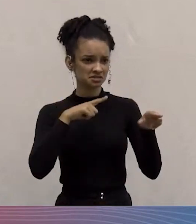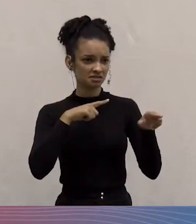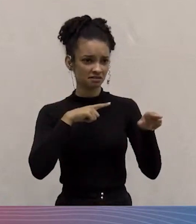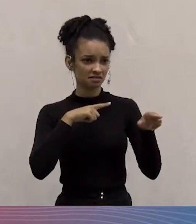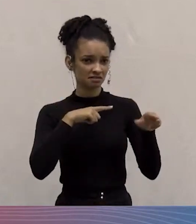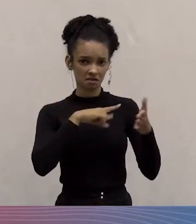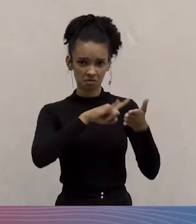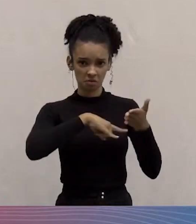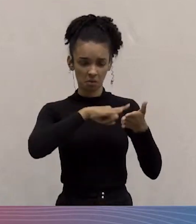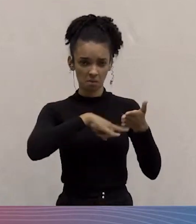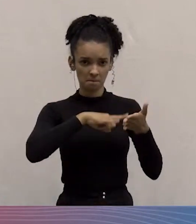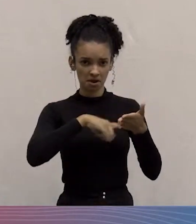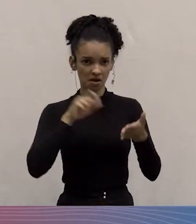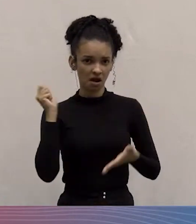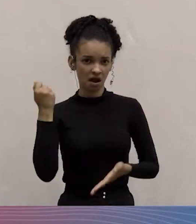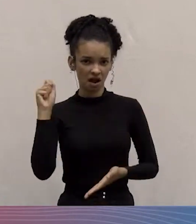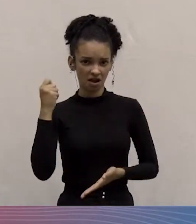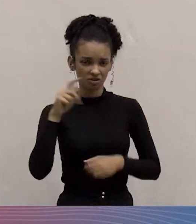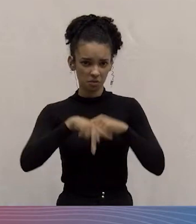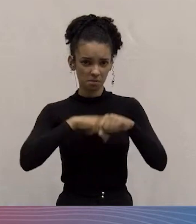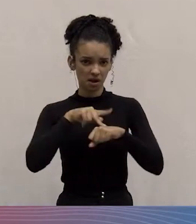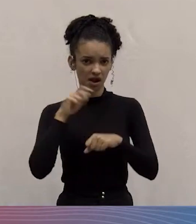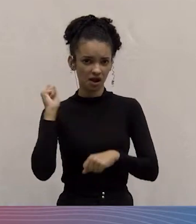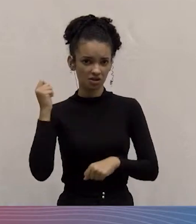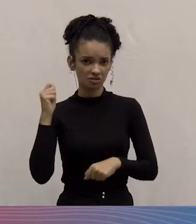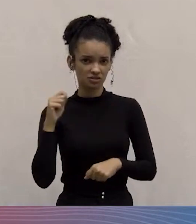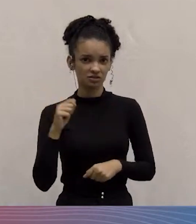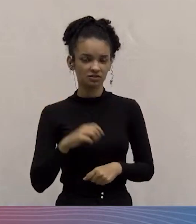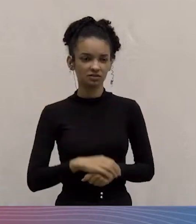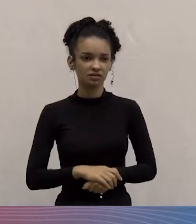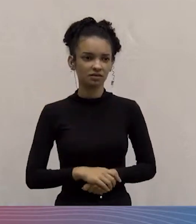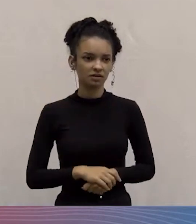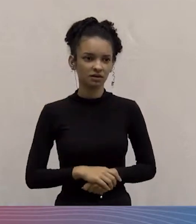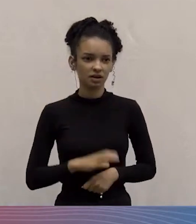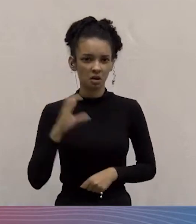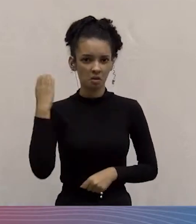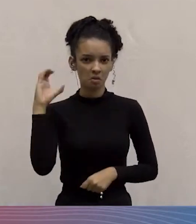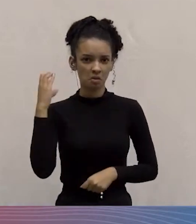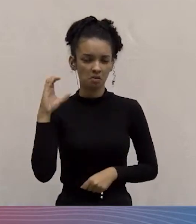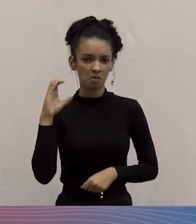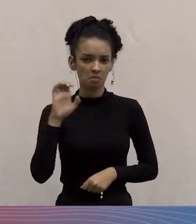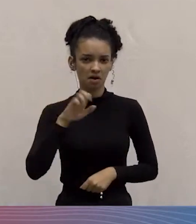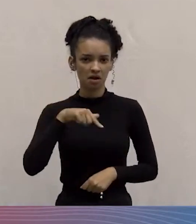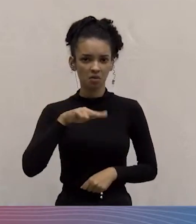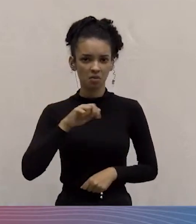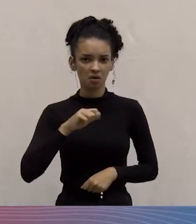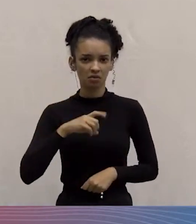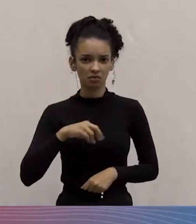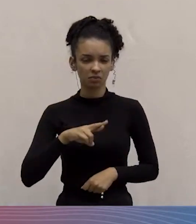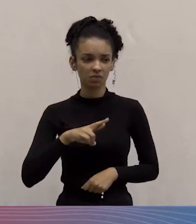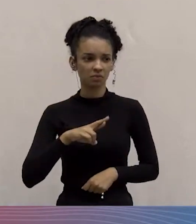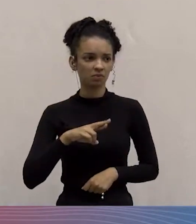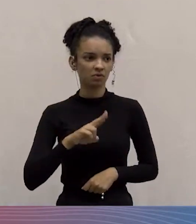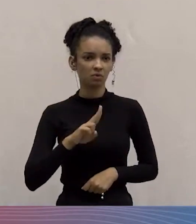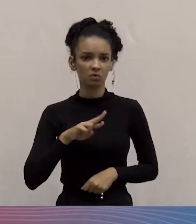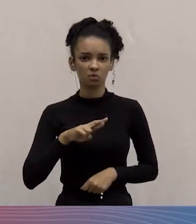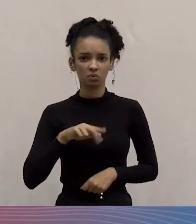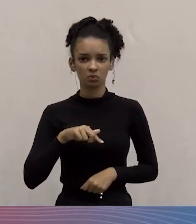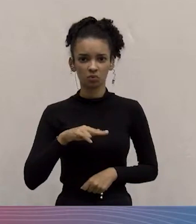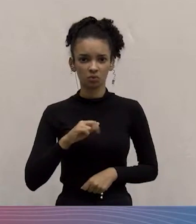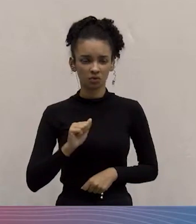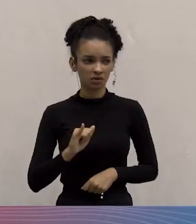passaporte argentino, paraguaio, colombiano, Equador, Uruguai? Tem